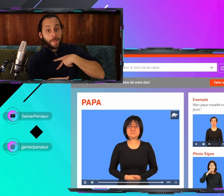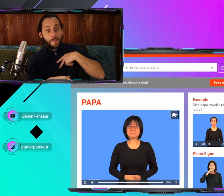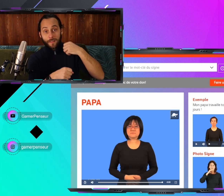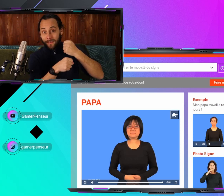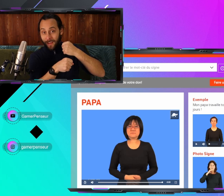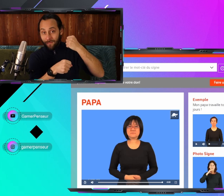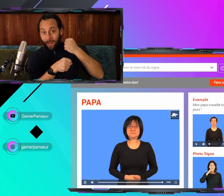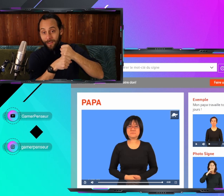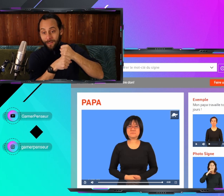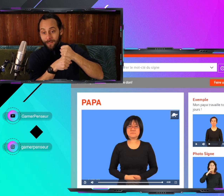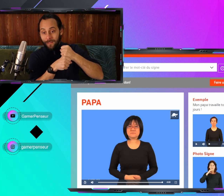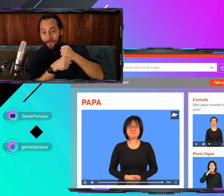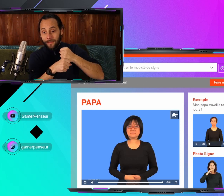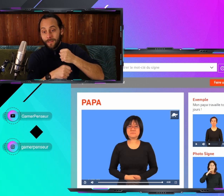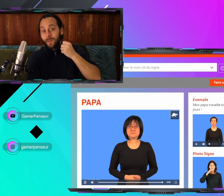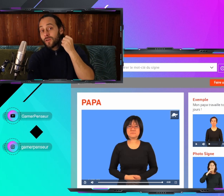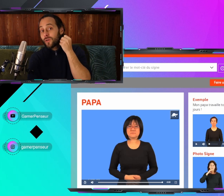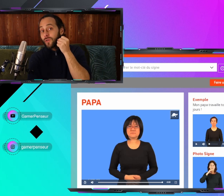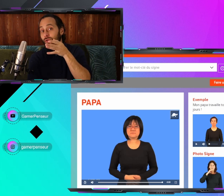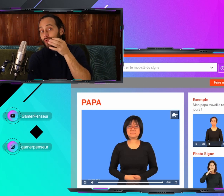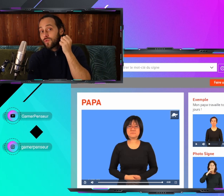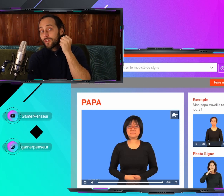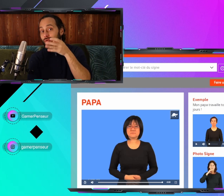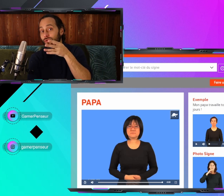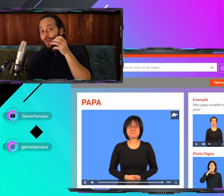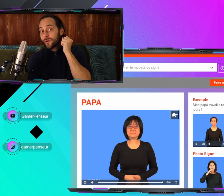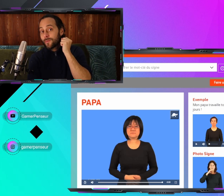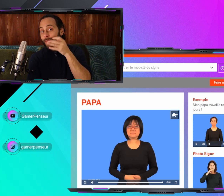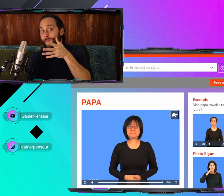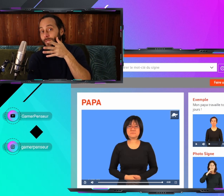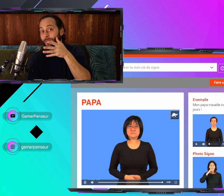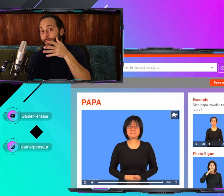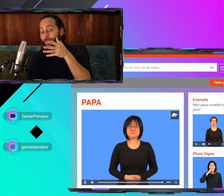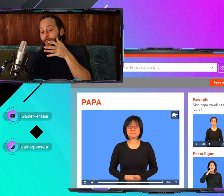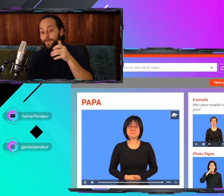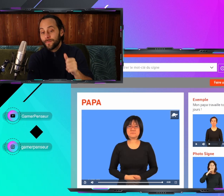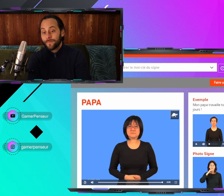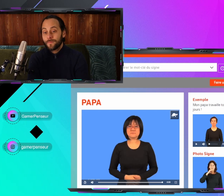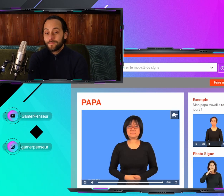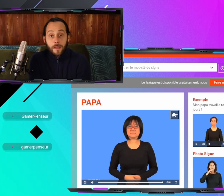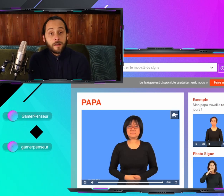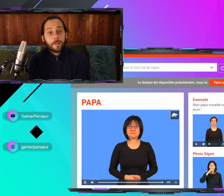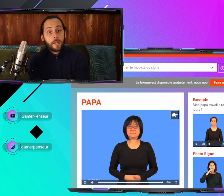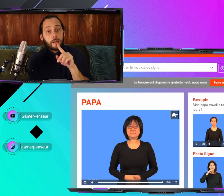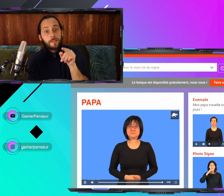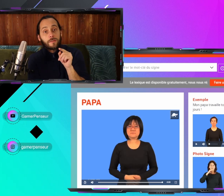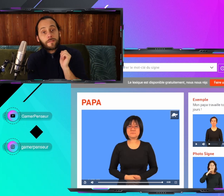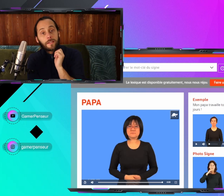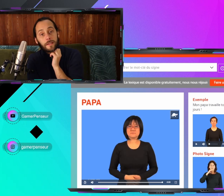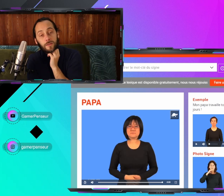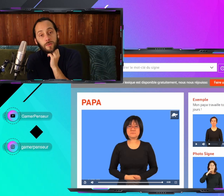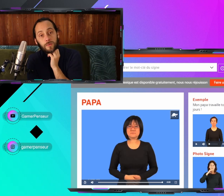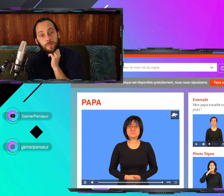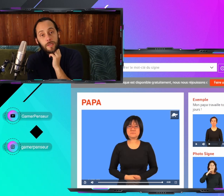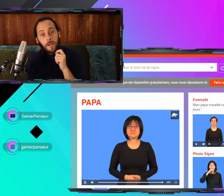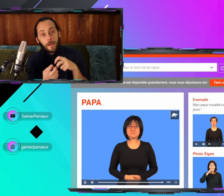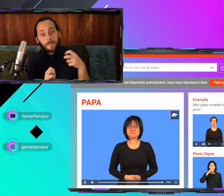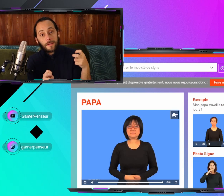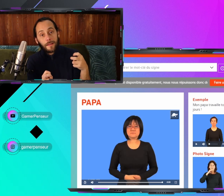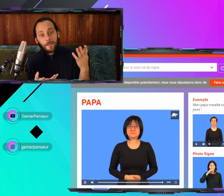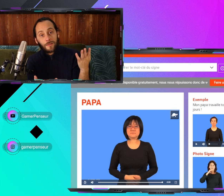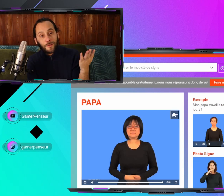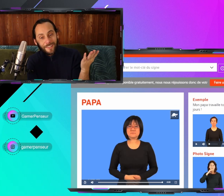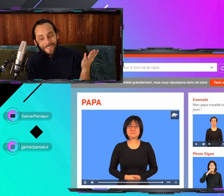Papa Pi travaille tous les jours. En fait, là, la question, ça va être est-ce qu'on suit